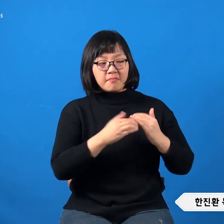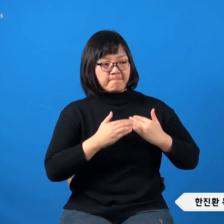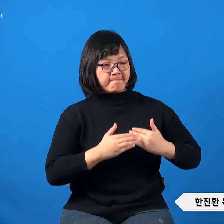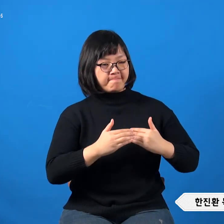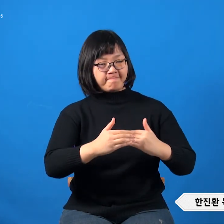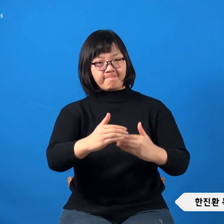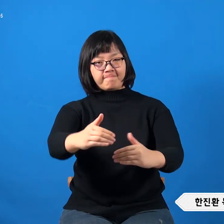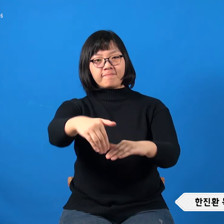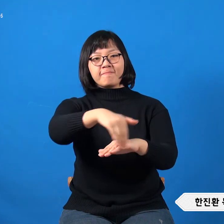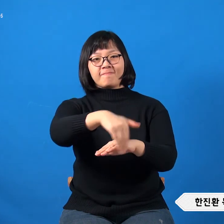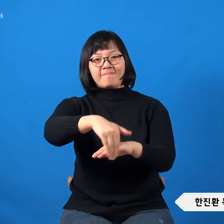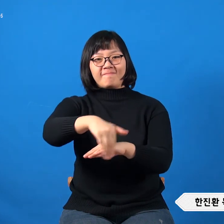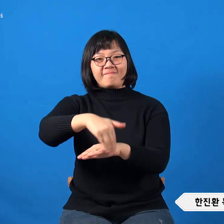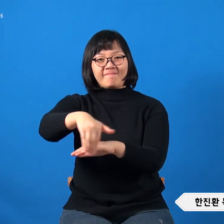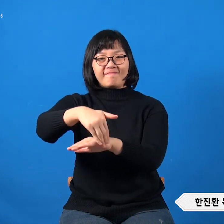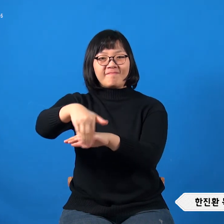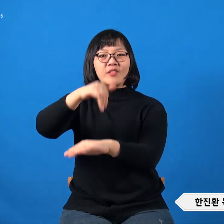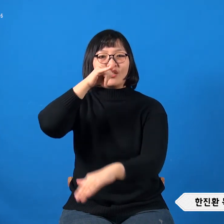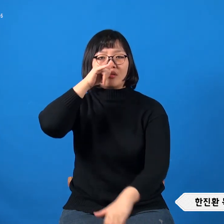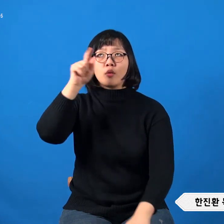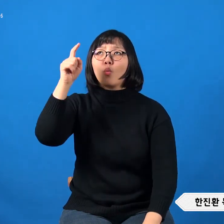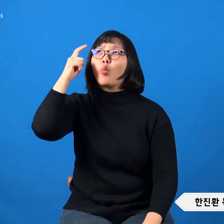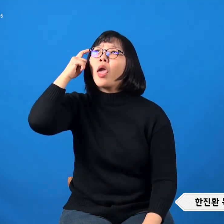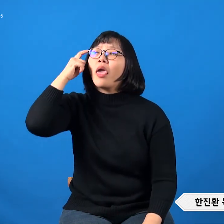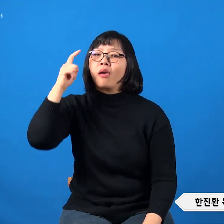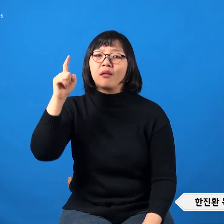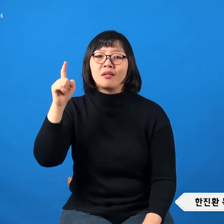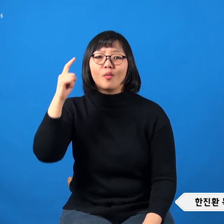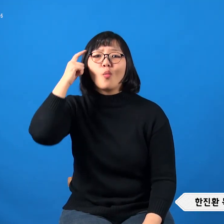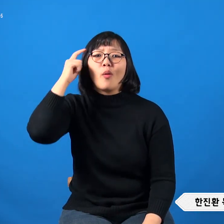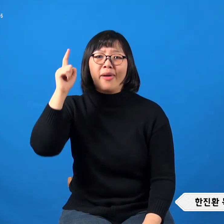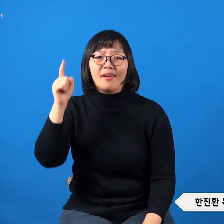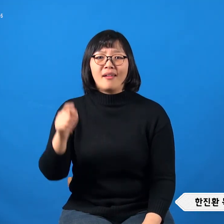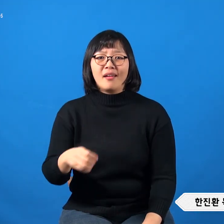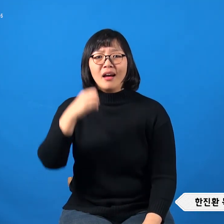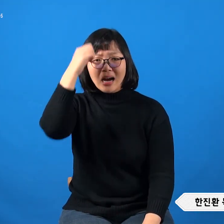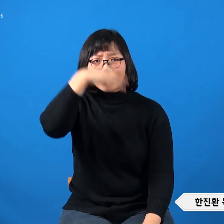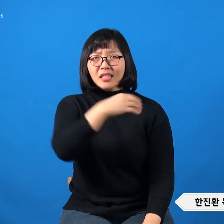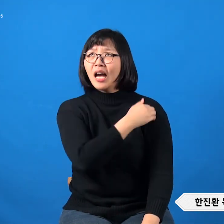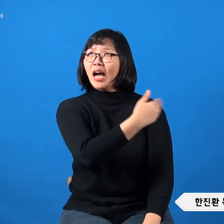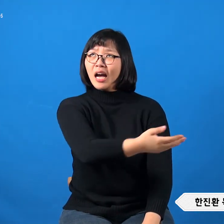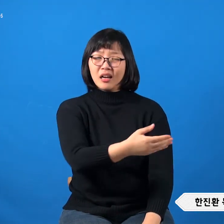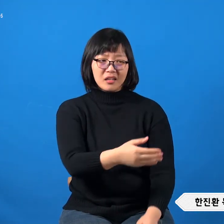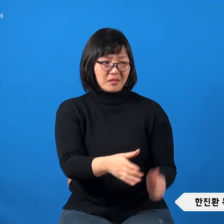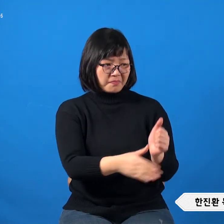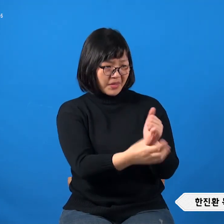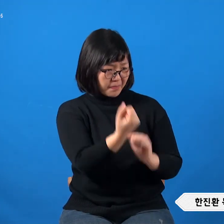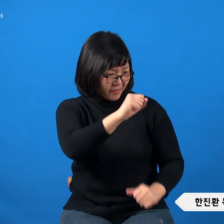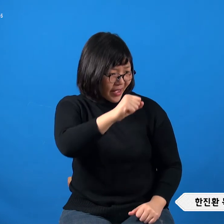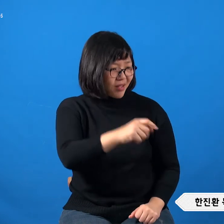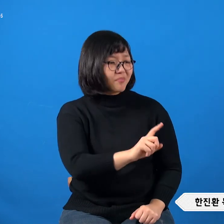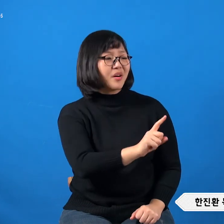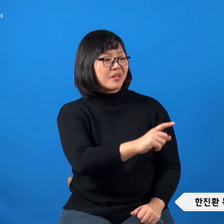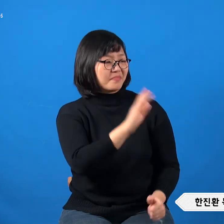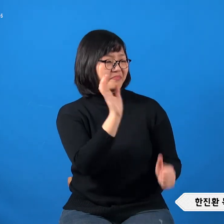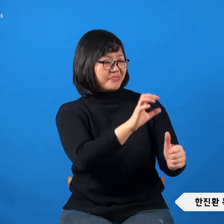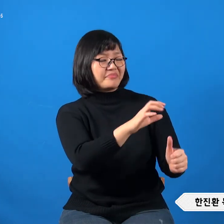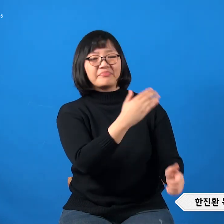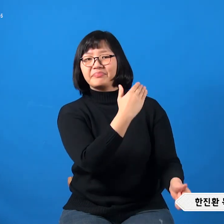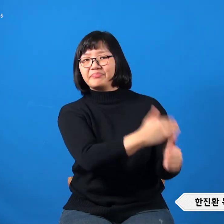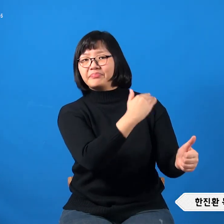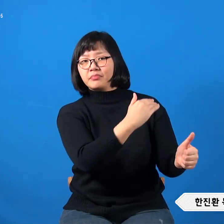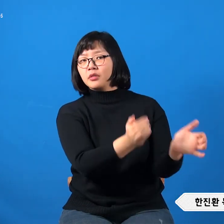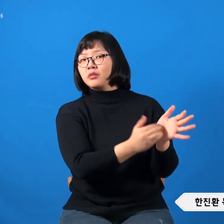계십니다. 왜 그렇게 하십니까? 그냥 요나 버려버리면 그만이지 않습니까? 뭐 다시